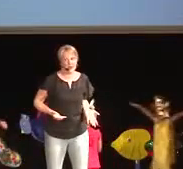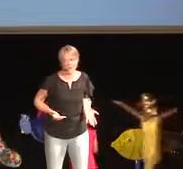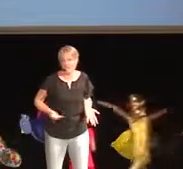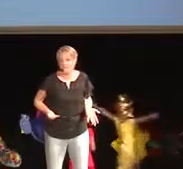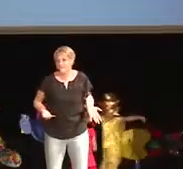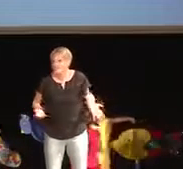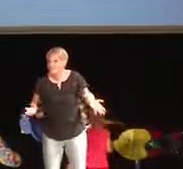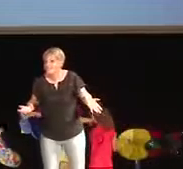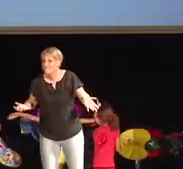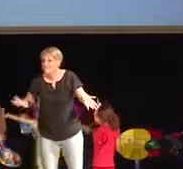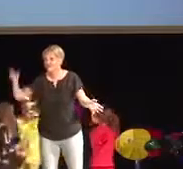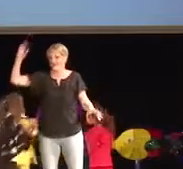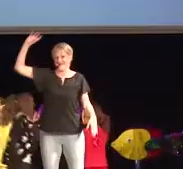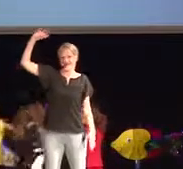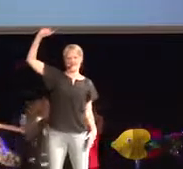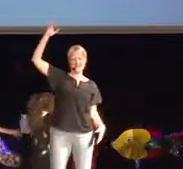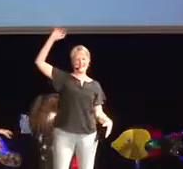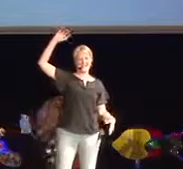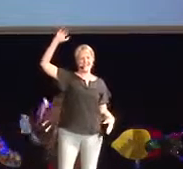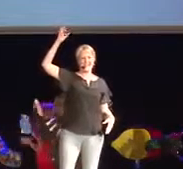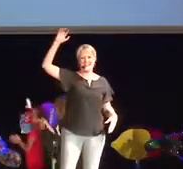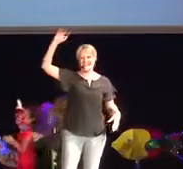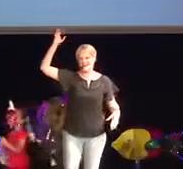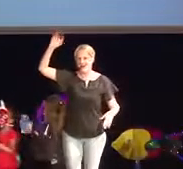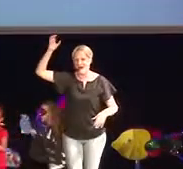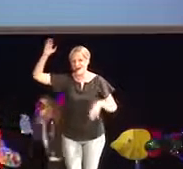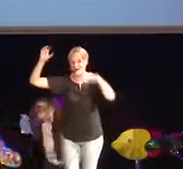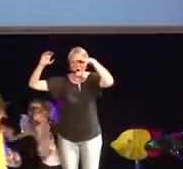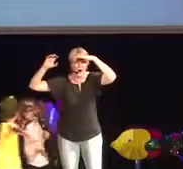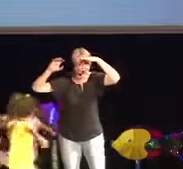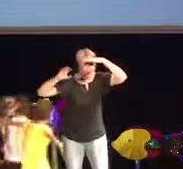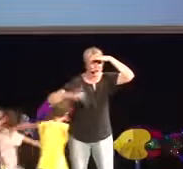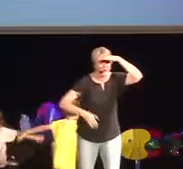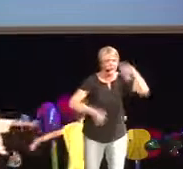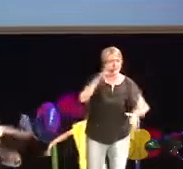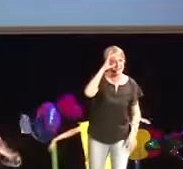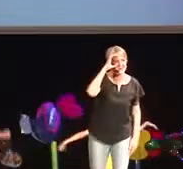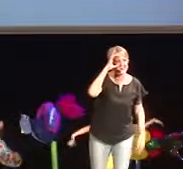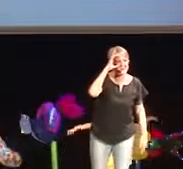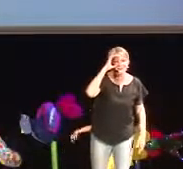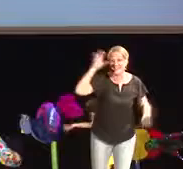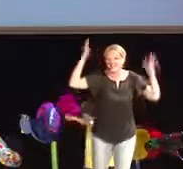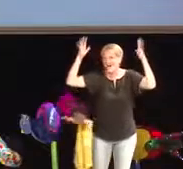brille? Le soleil, bravo! Je vois que vous avez bien écouté,